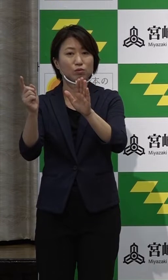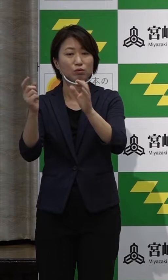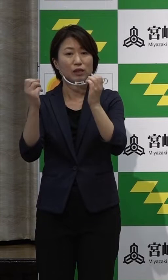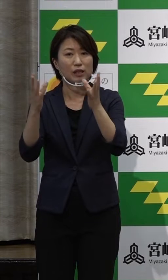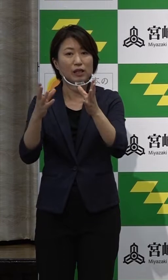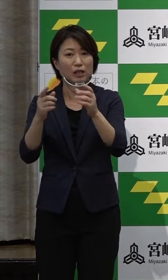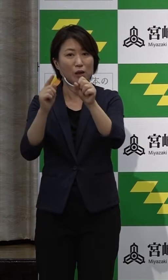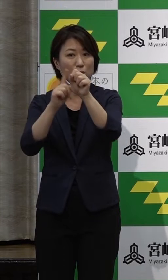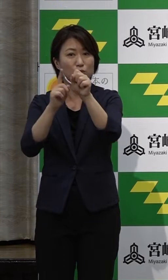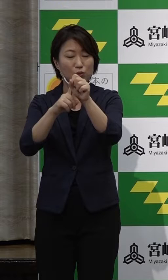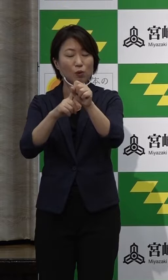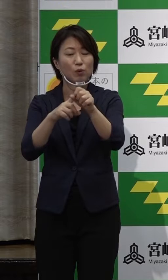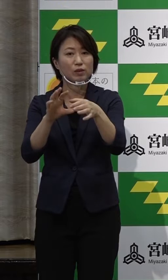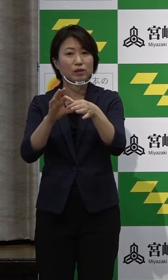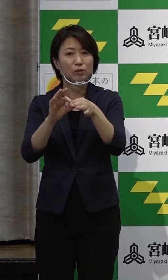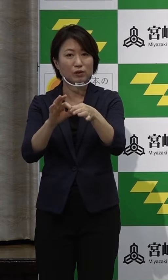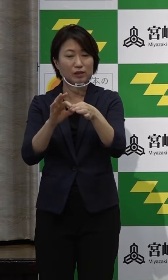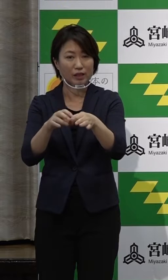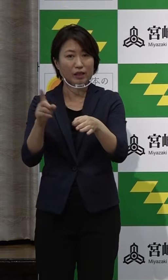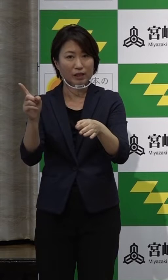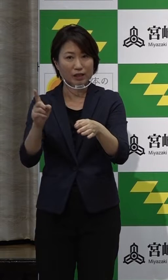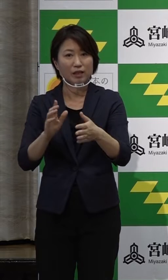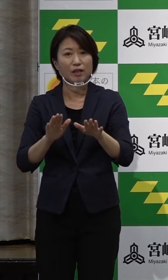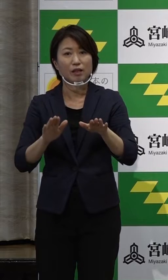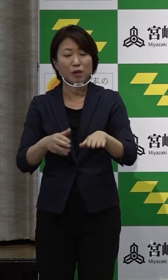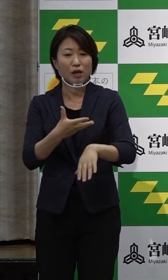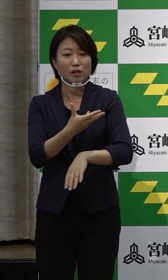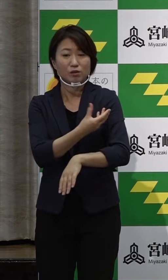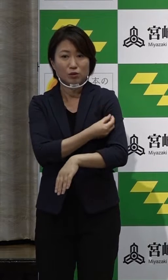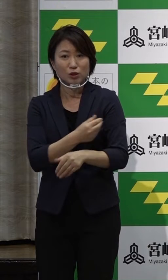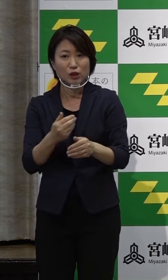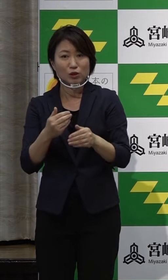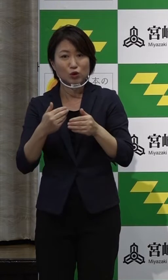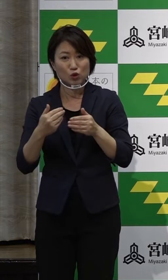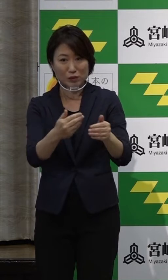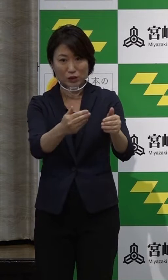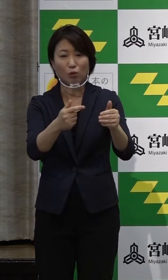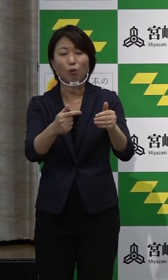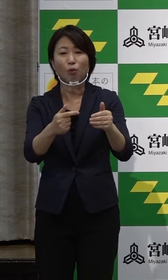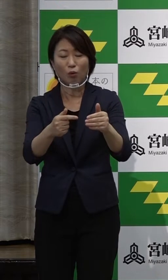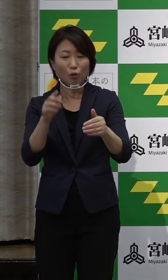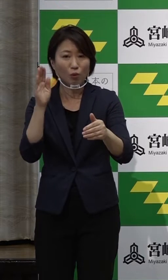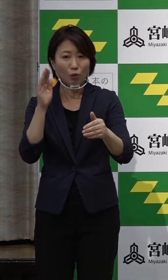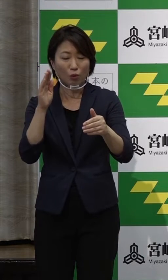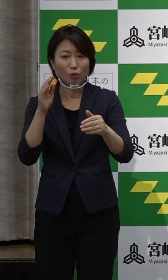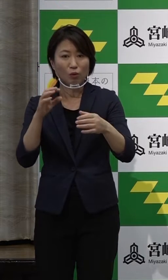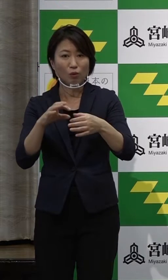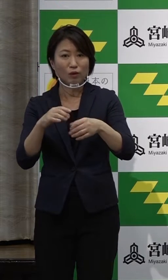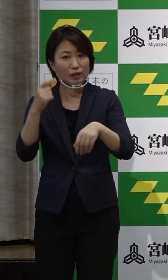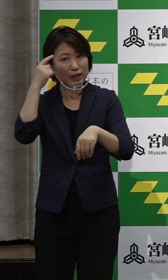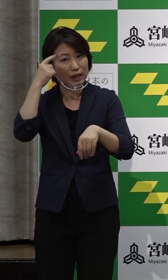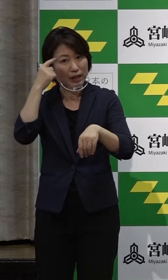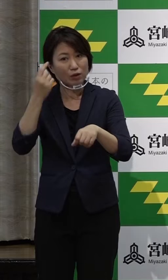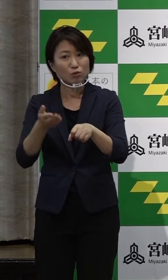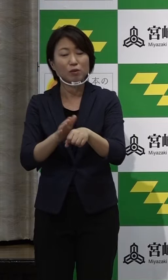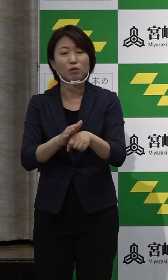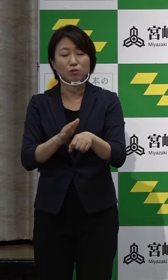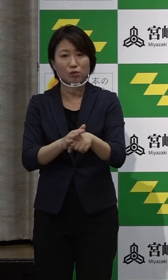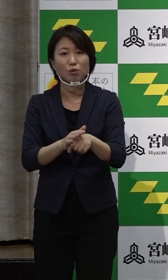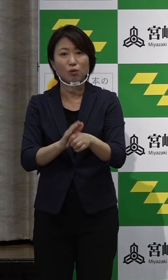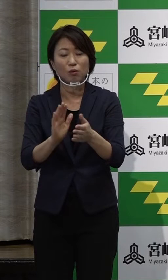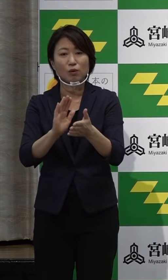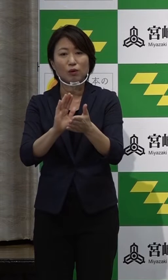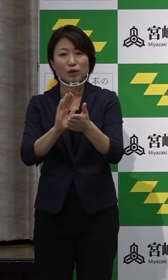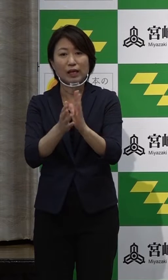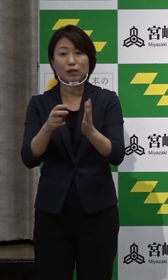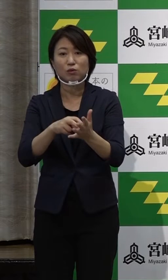標設定についても、今のワクチン接種のスピード、体制を考えますと、本県では目標は